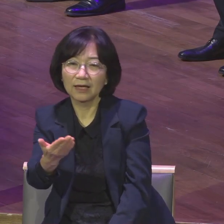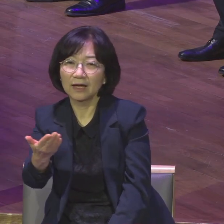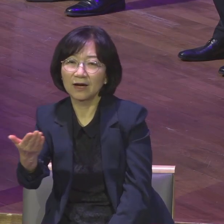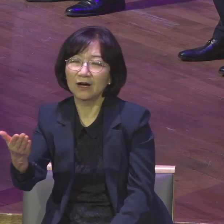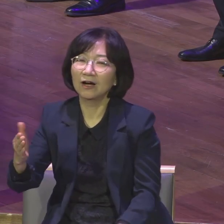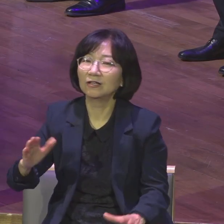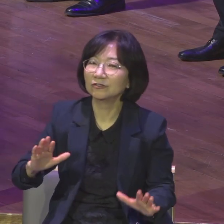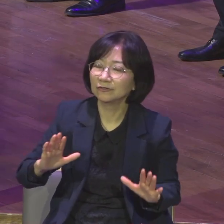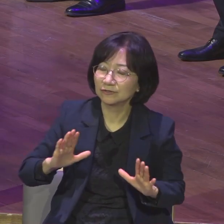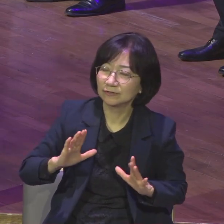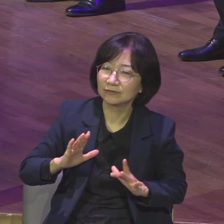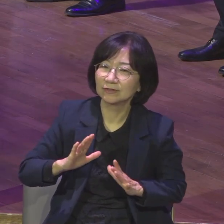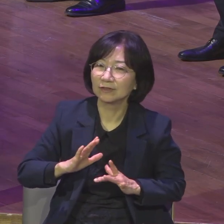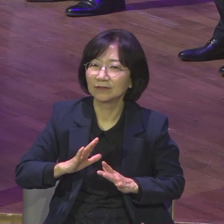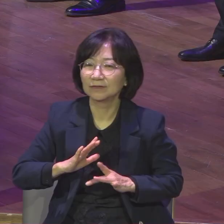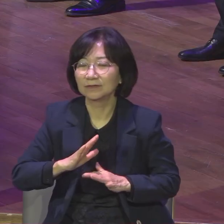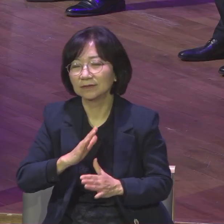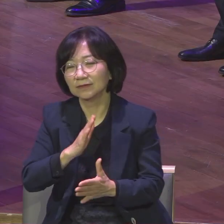그대여